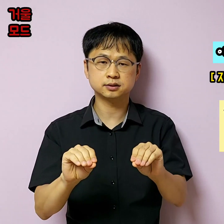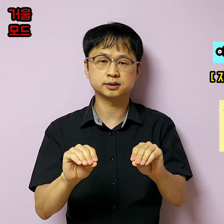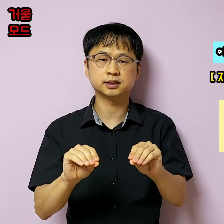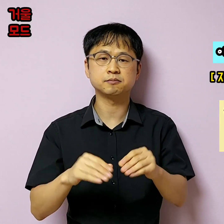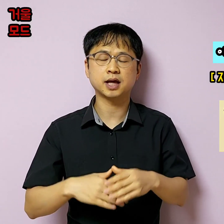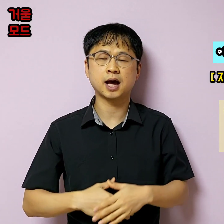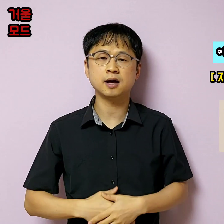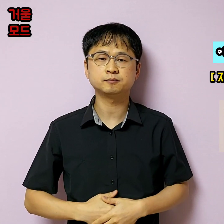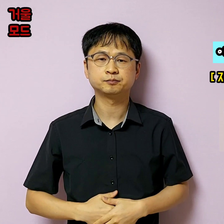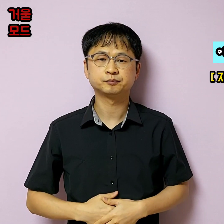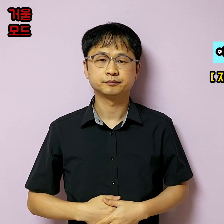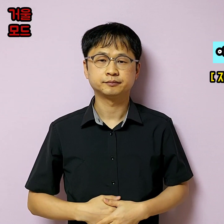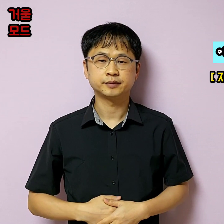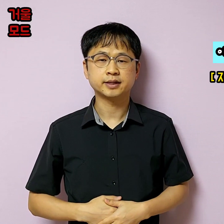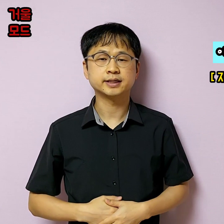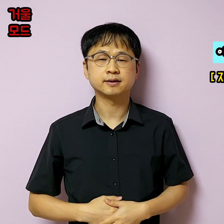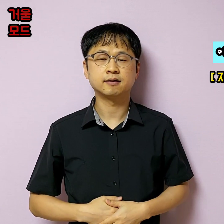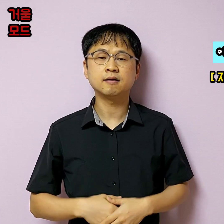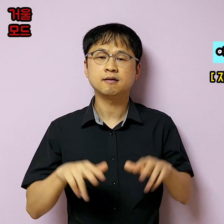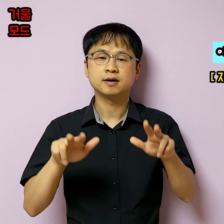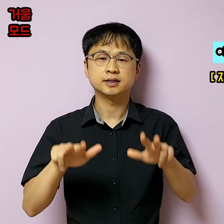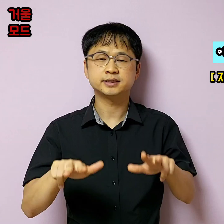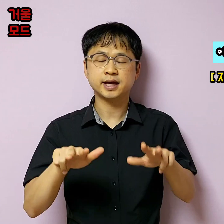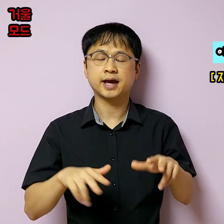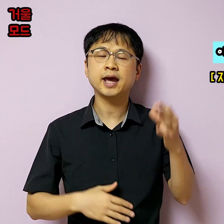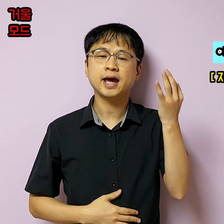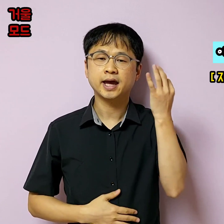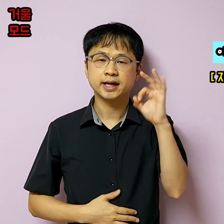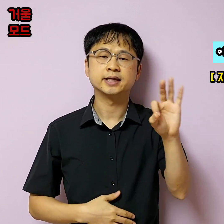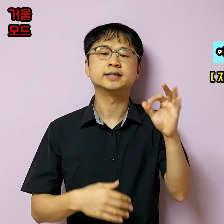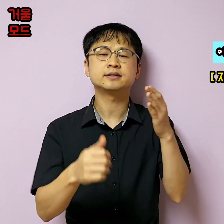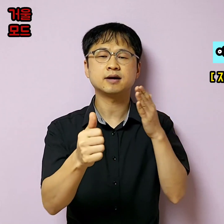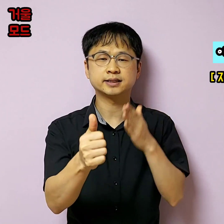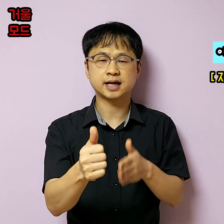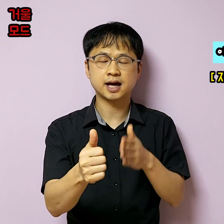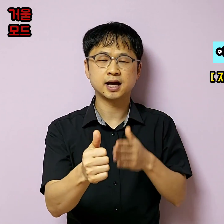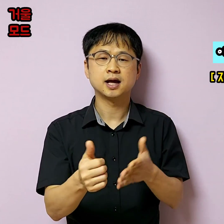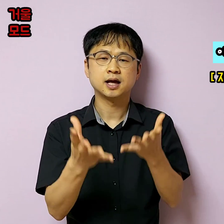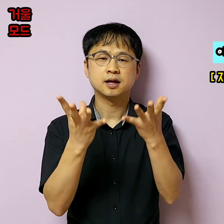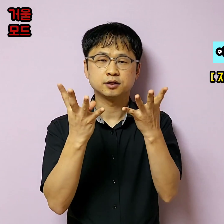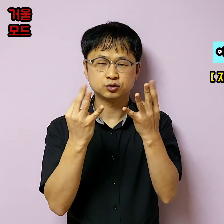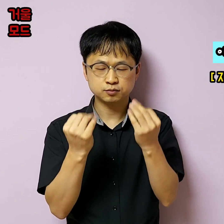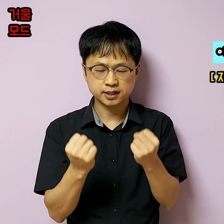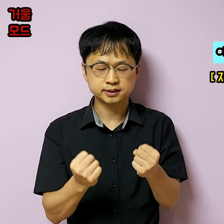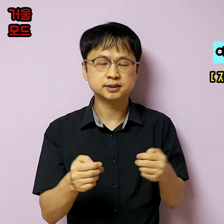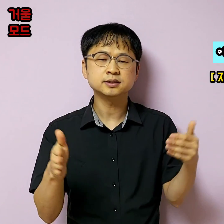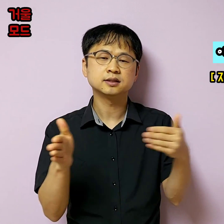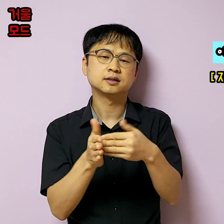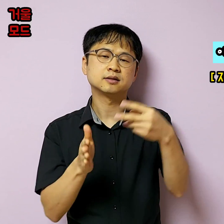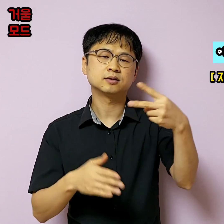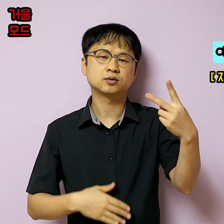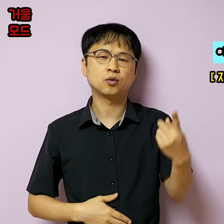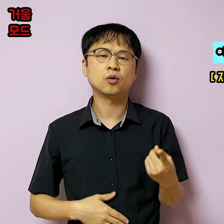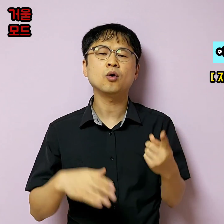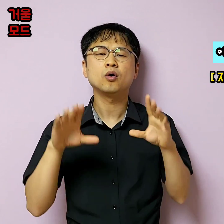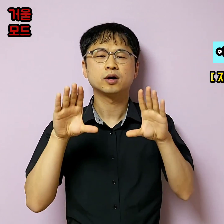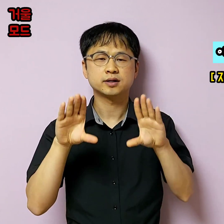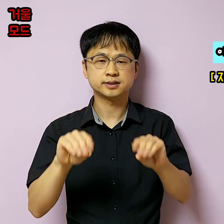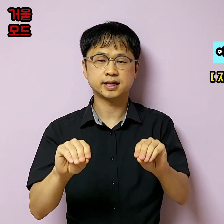것이 됩니다. 네, 그래서 이제 인정하자. 수많은 끝도